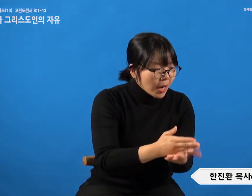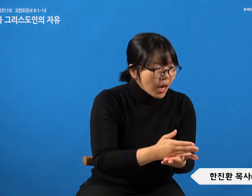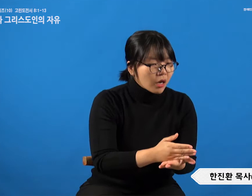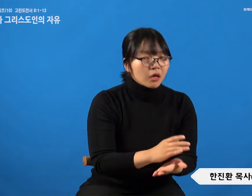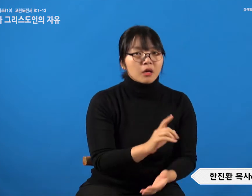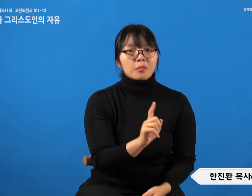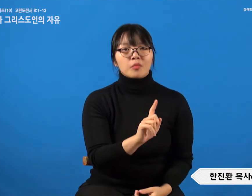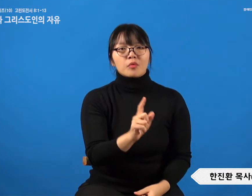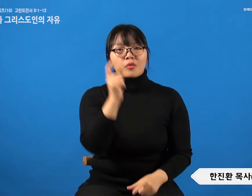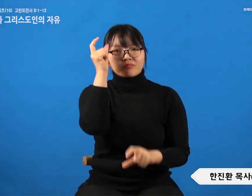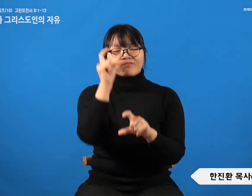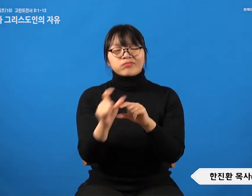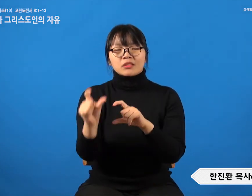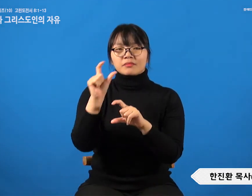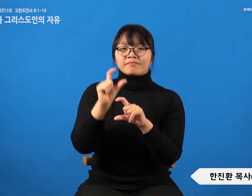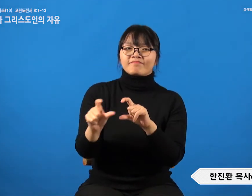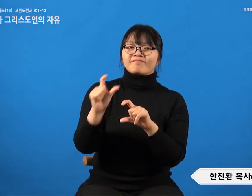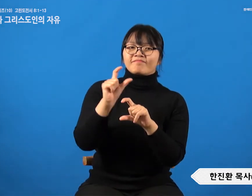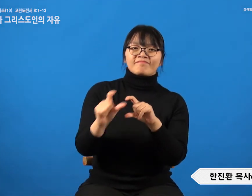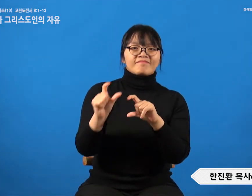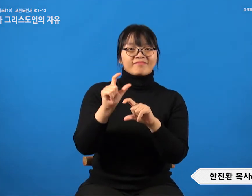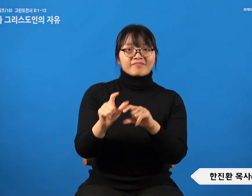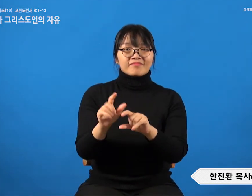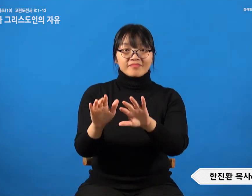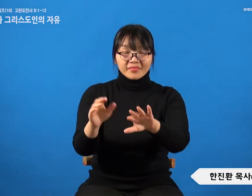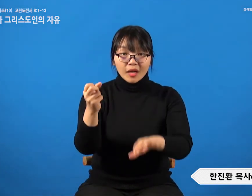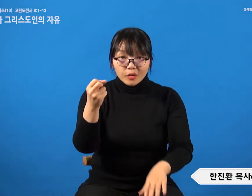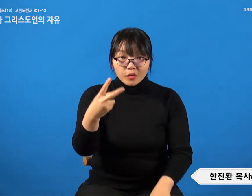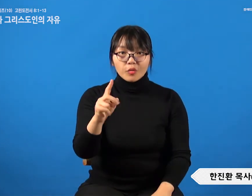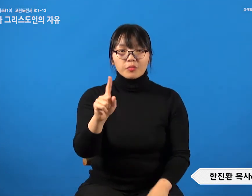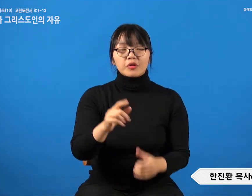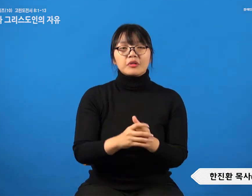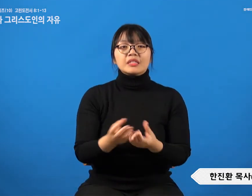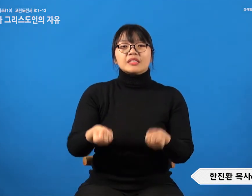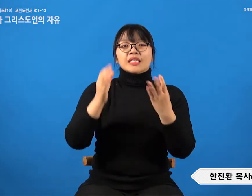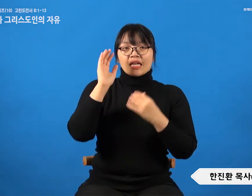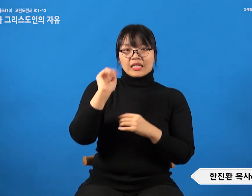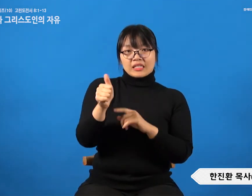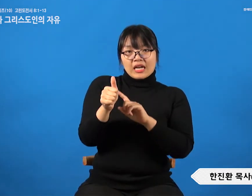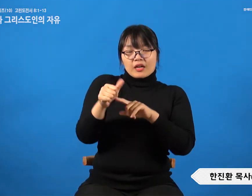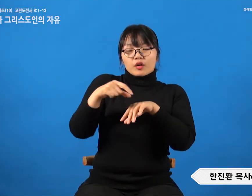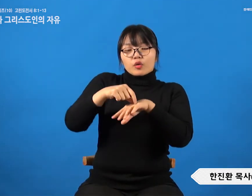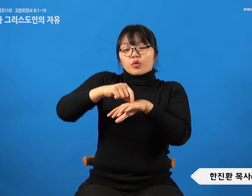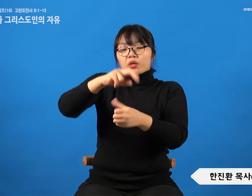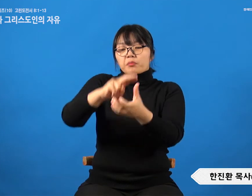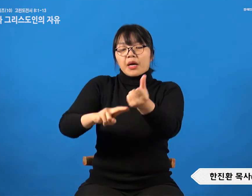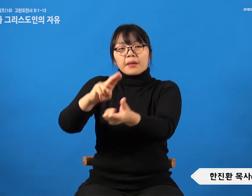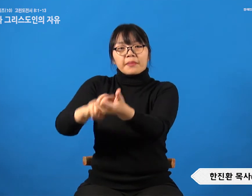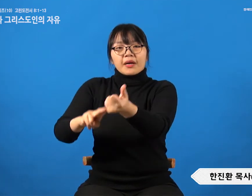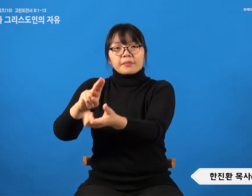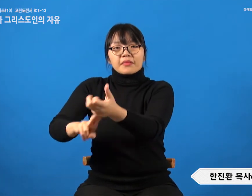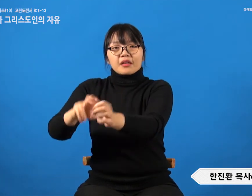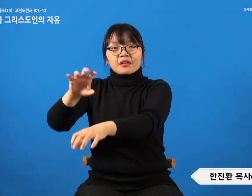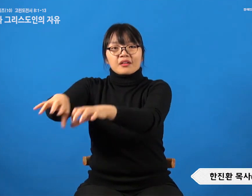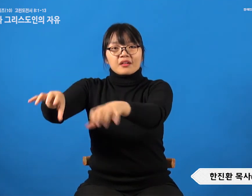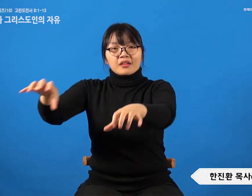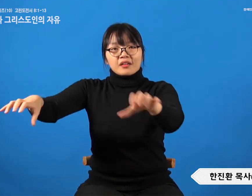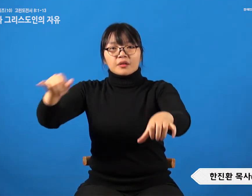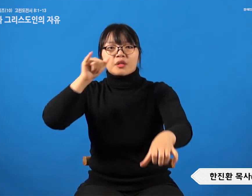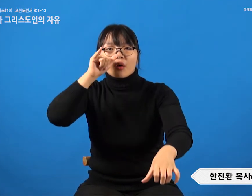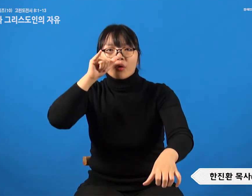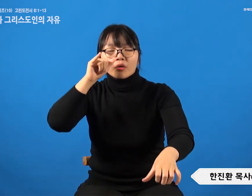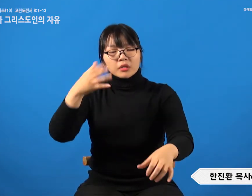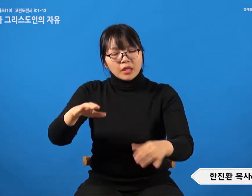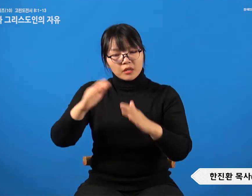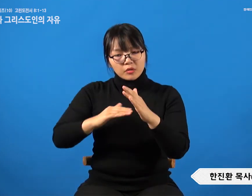하는 것이 고민이죠. 또 시장에 가면 사제들이 팔려고 내어놓은 이 제사 음식이 많이 있는데